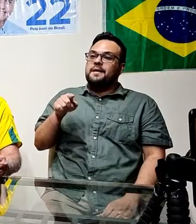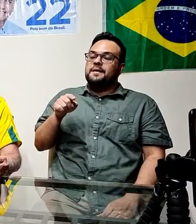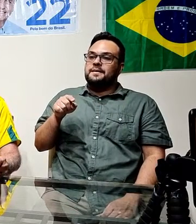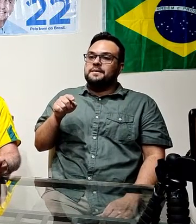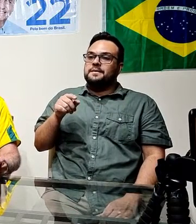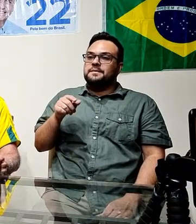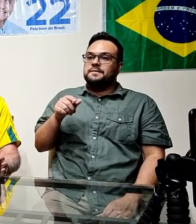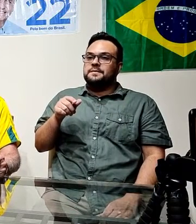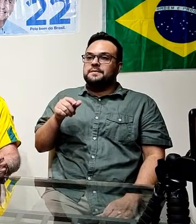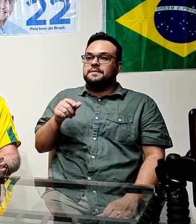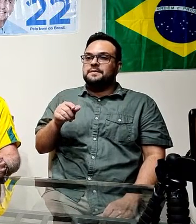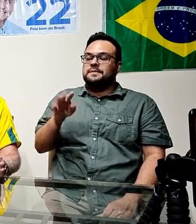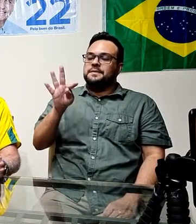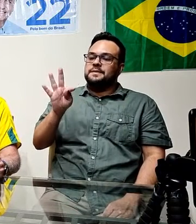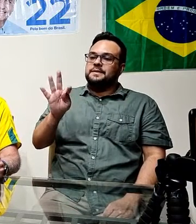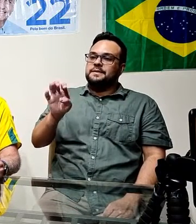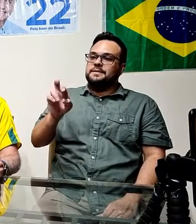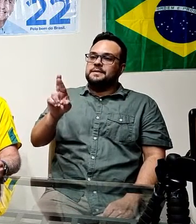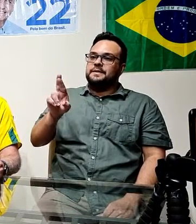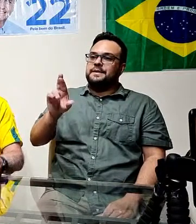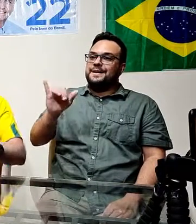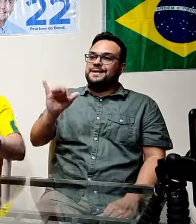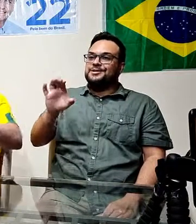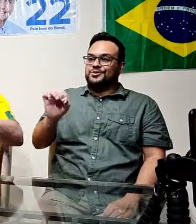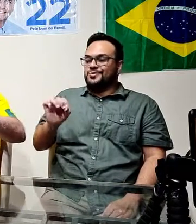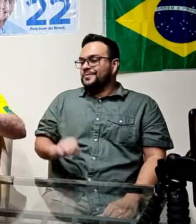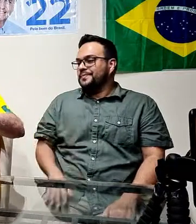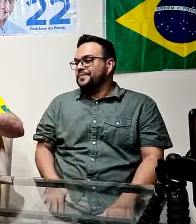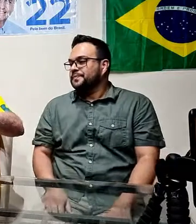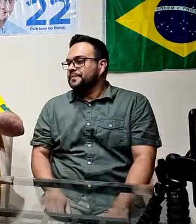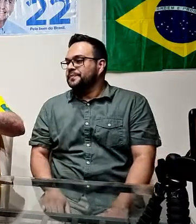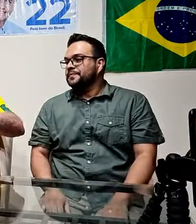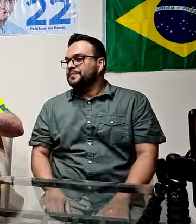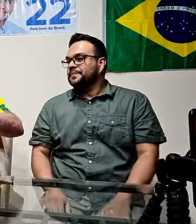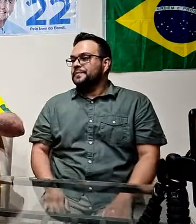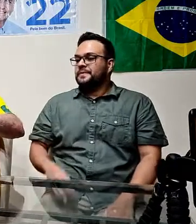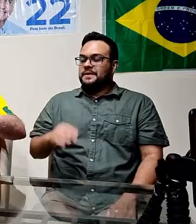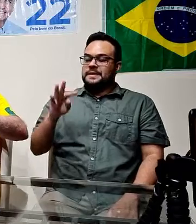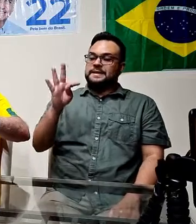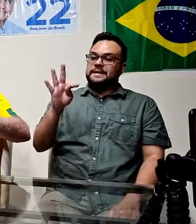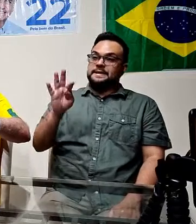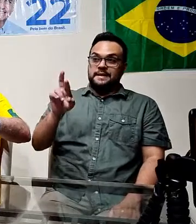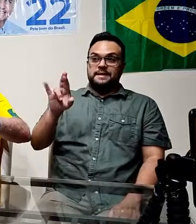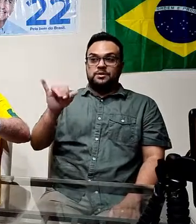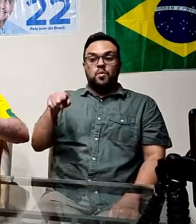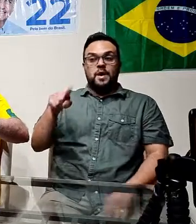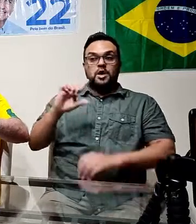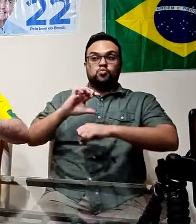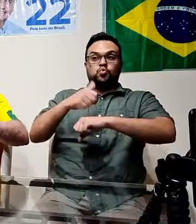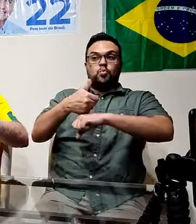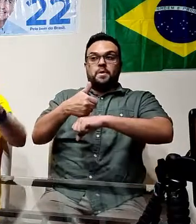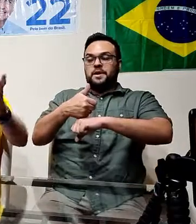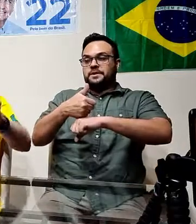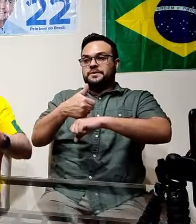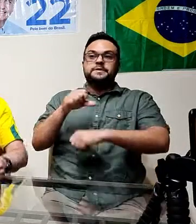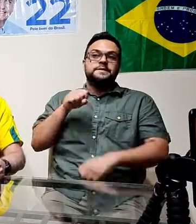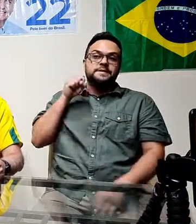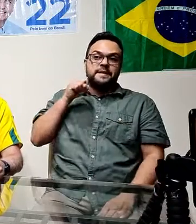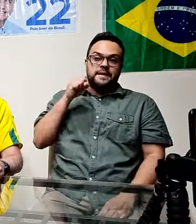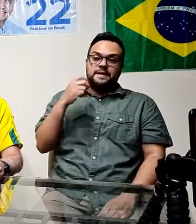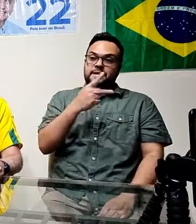aí, Tércio Arnaud, ok? Candidato Tércio, suplente a Senado,